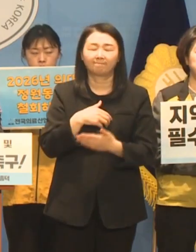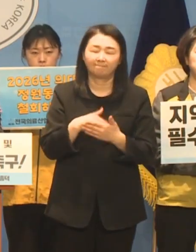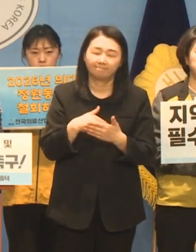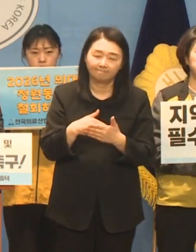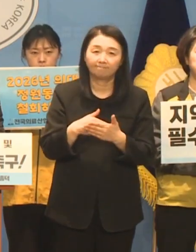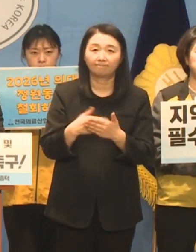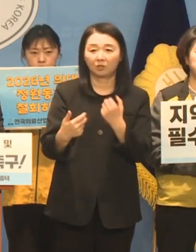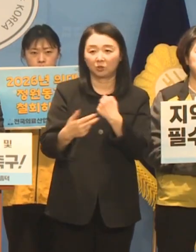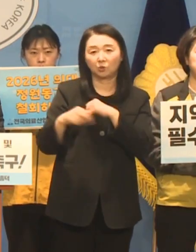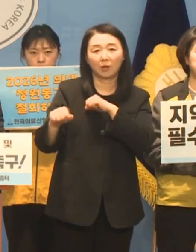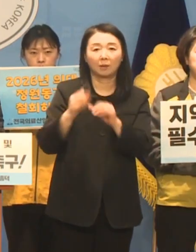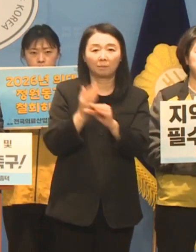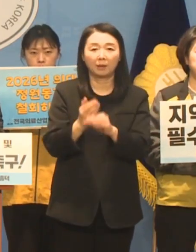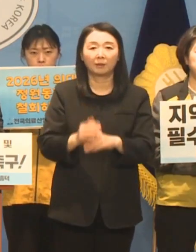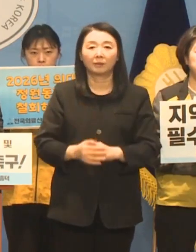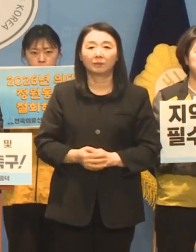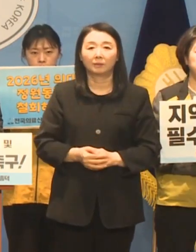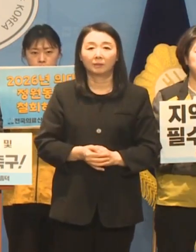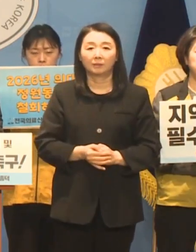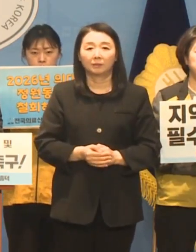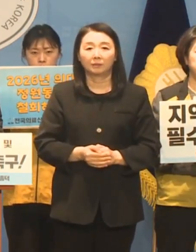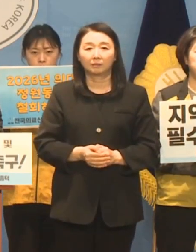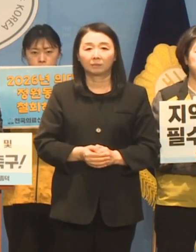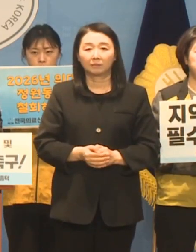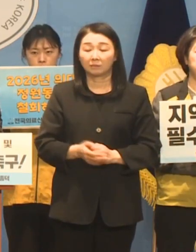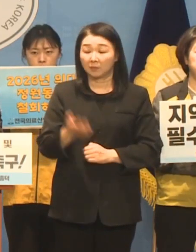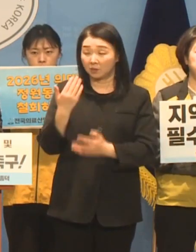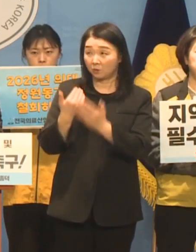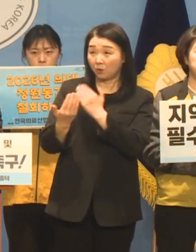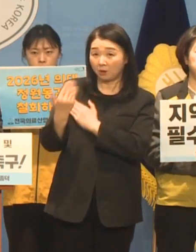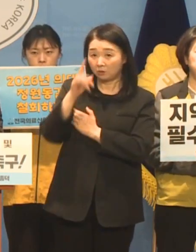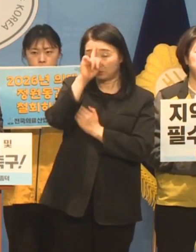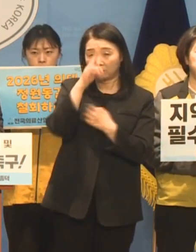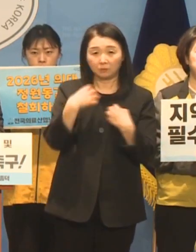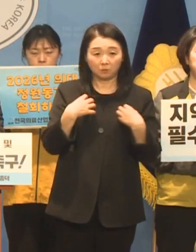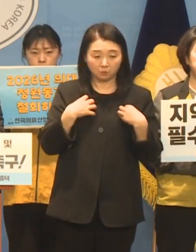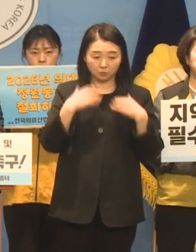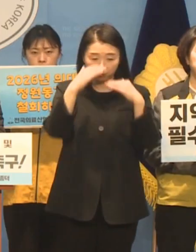의료 행위를 하고 있습니다. 과거 역대 정부의